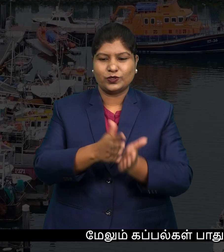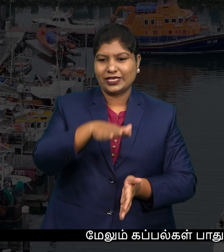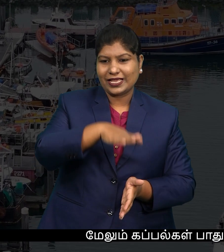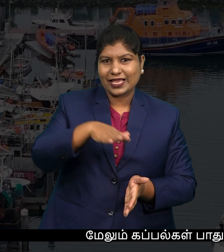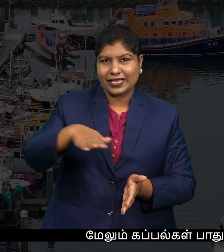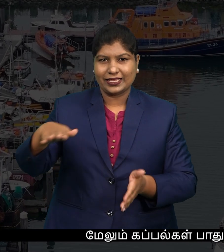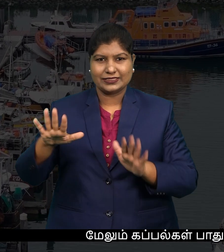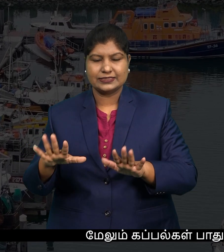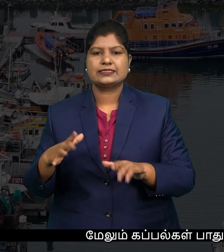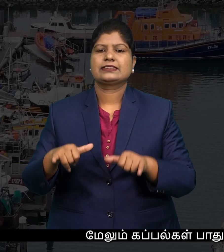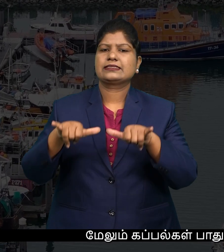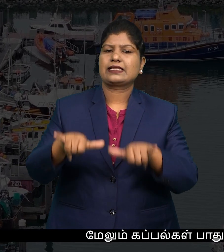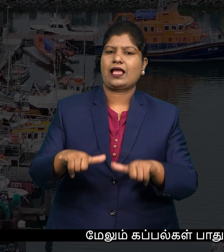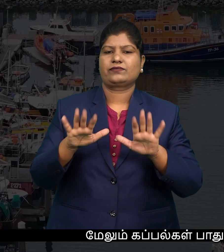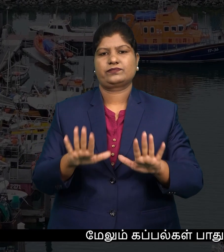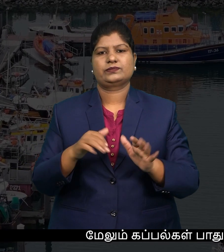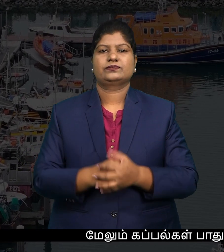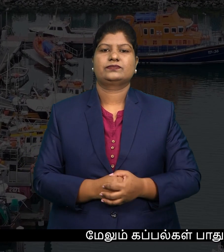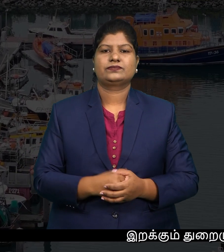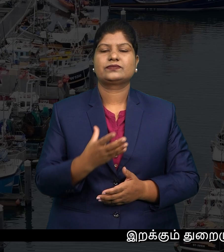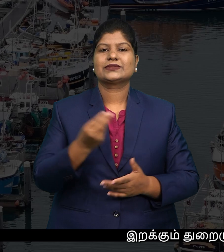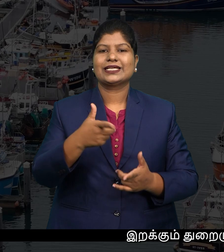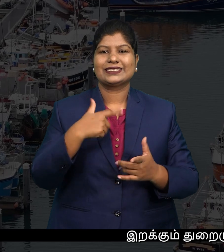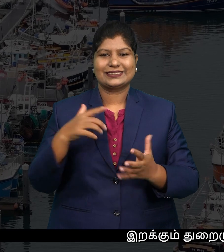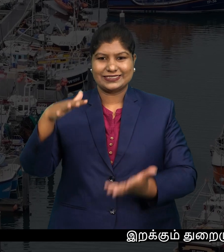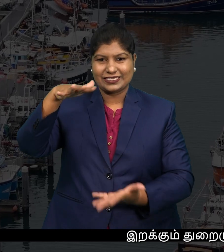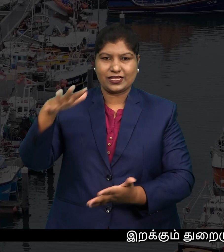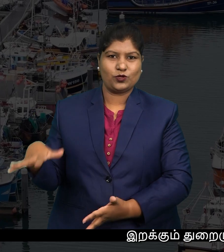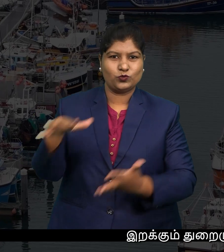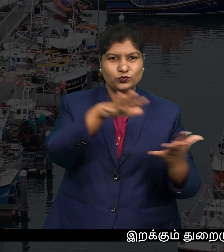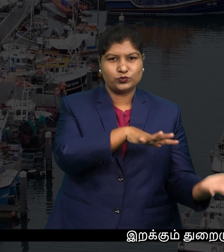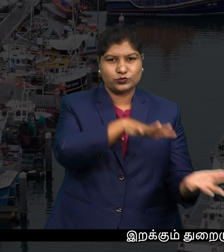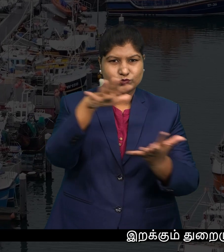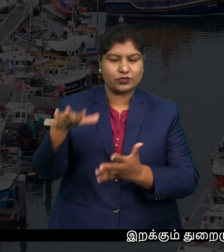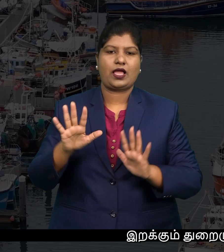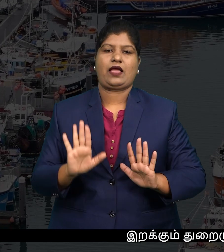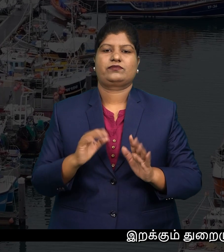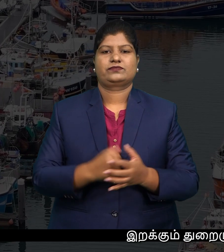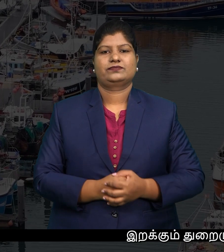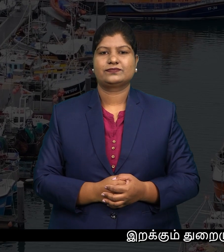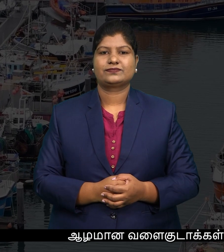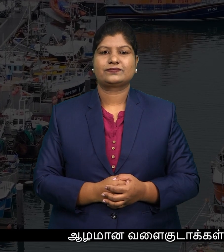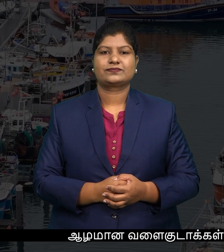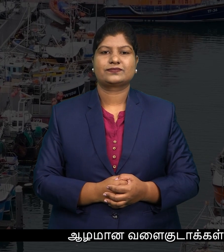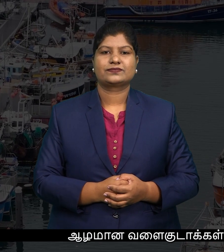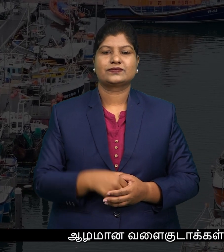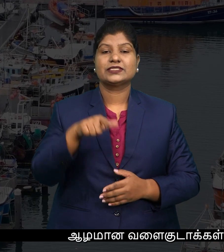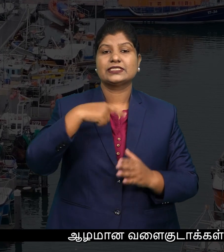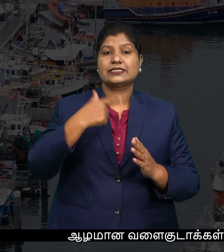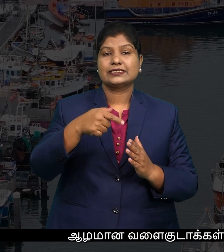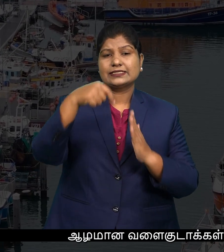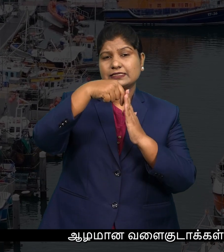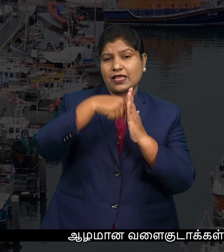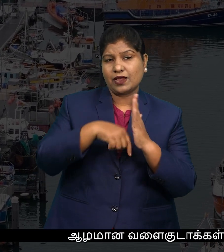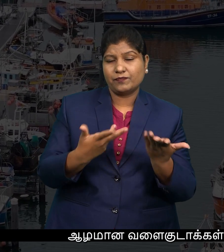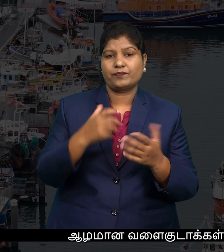மேலும் கப்பல்கள் பாதுகாப்பாக சரக்குகளை ஏற்றி இறக்கவும் துறைமுகங்களுக்கு ஏற்றது. ஆழமான